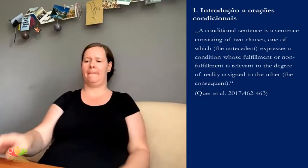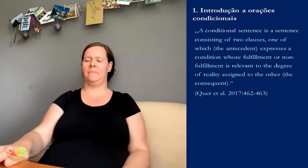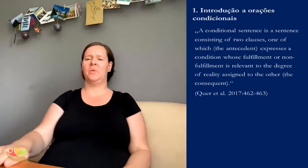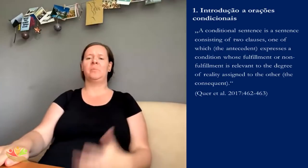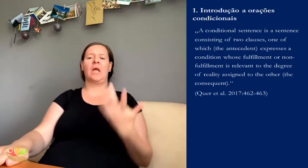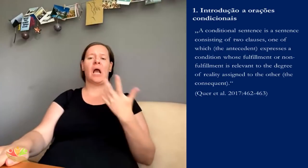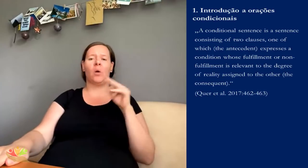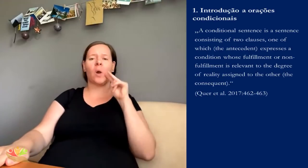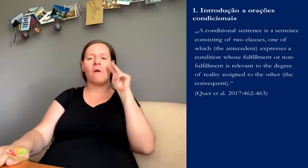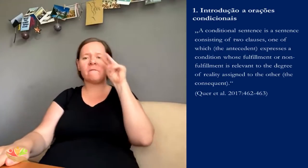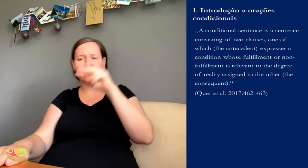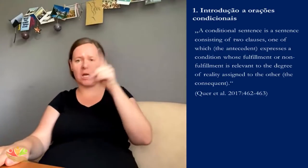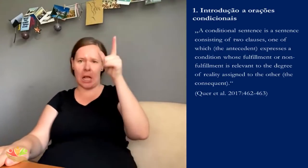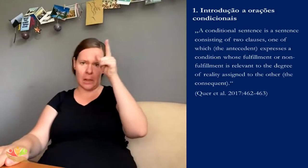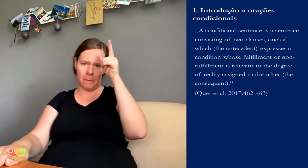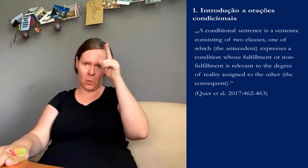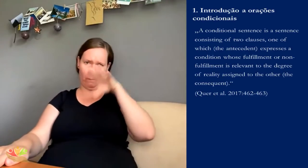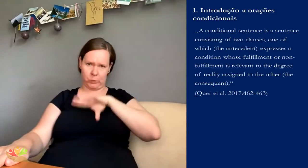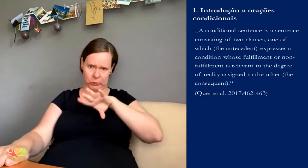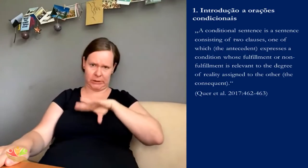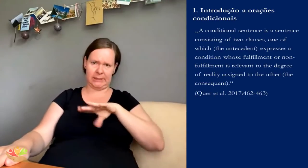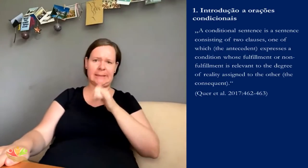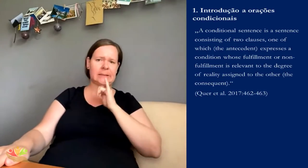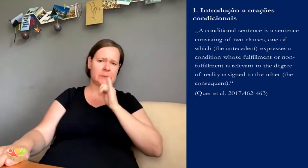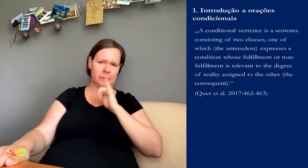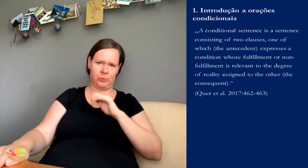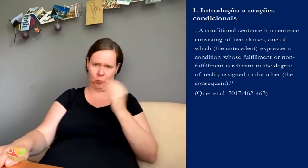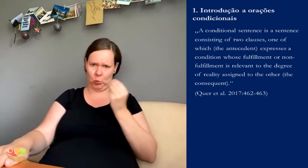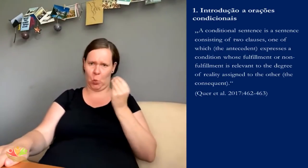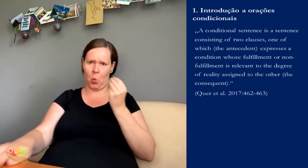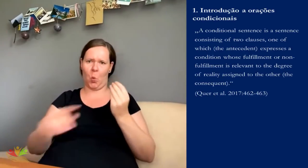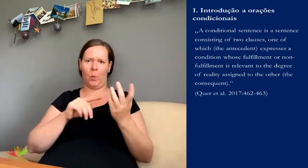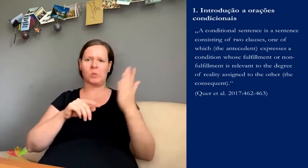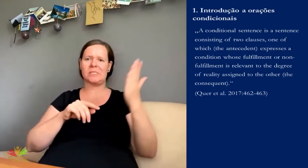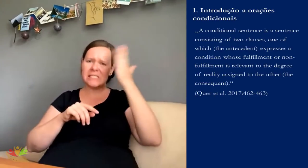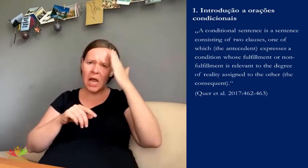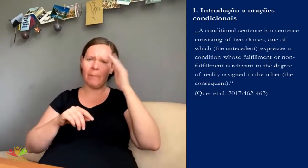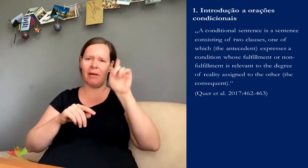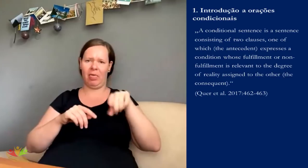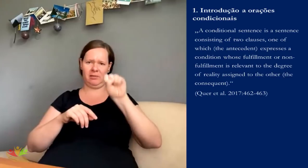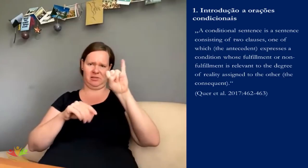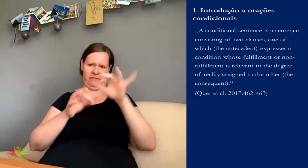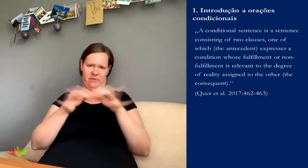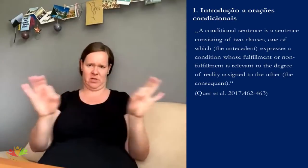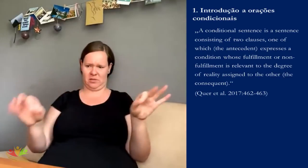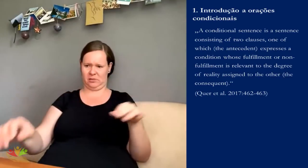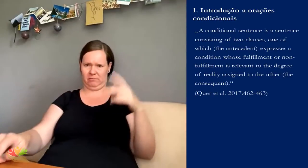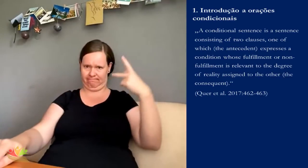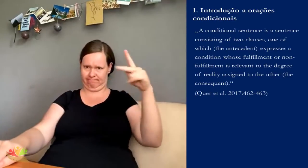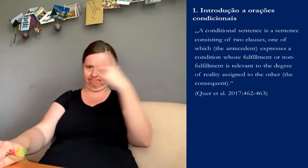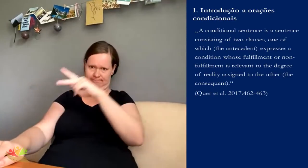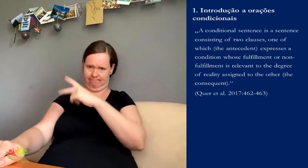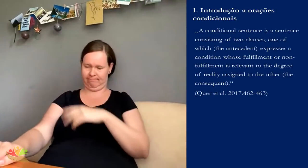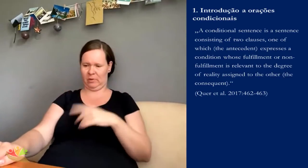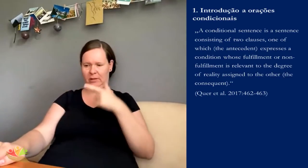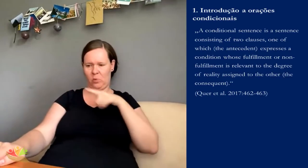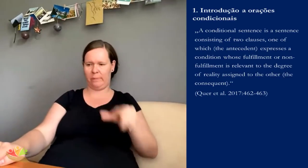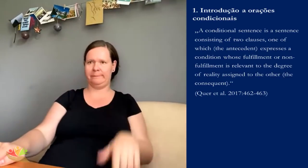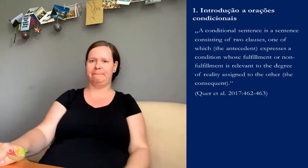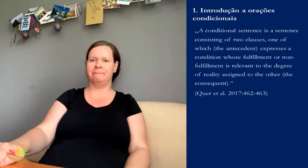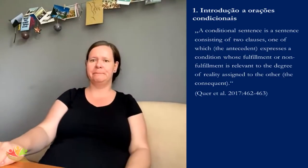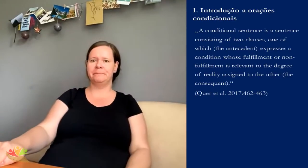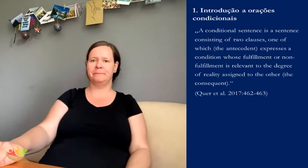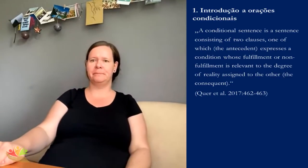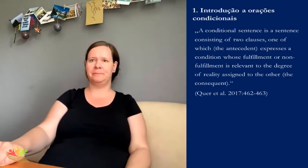antecedente, que é se acontecer alguma coisa vai resultar, que é a consequência, ok? Então, a gente sempre espera que